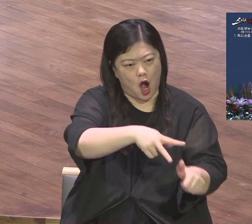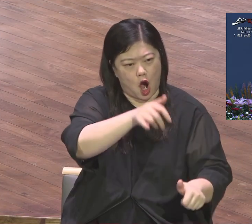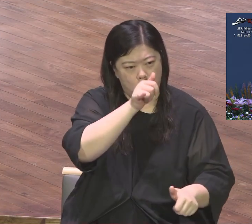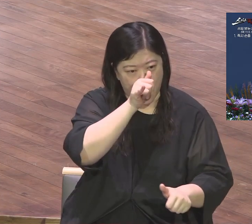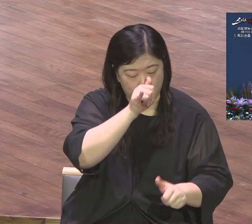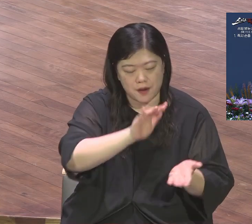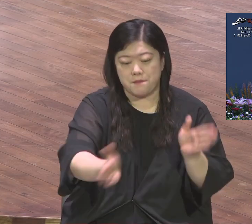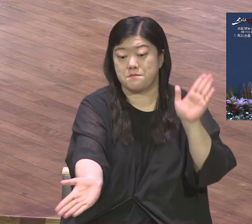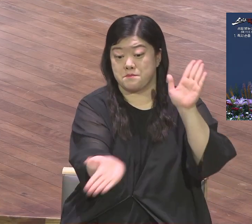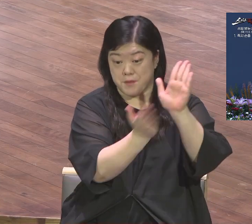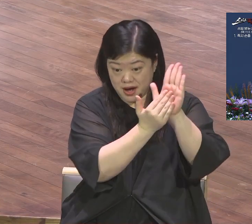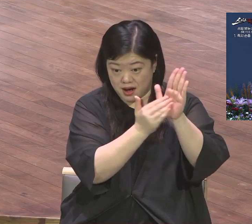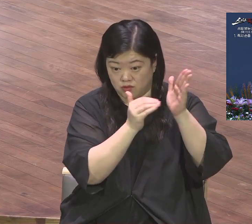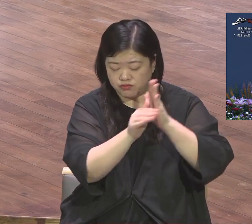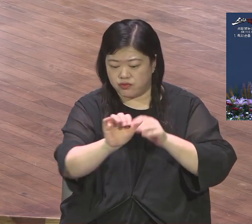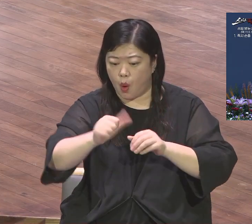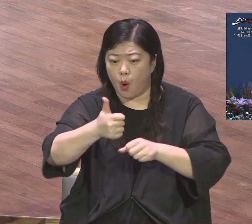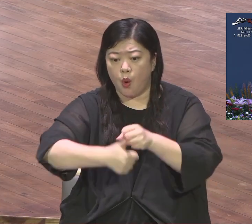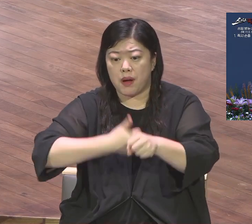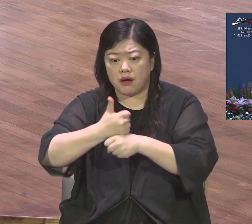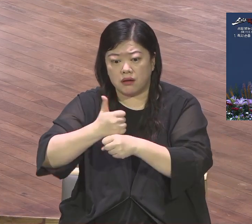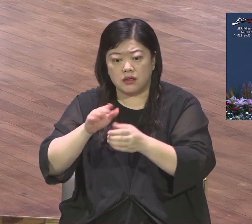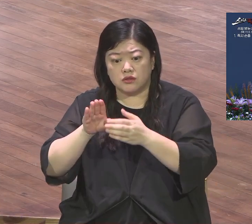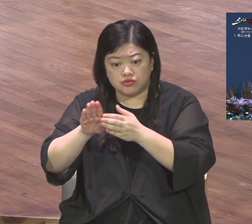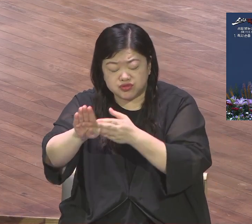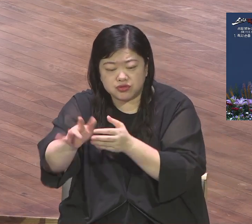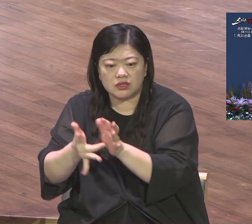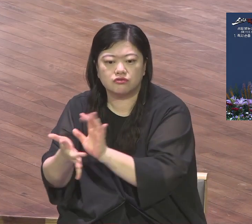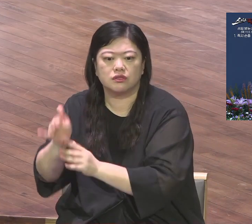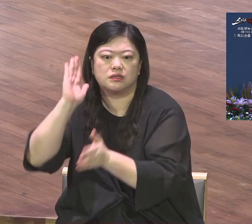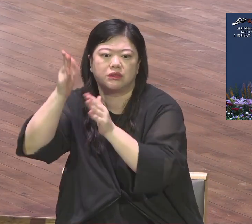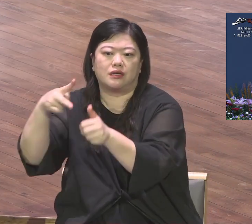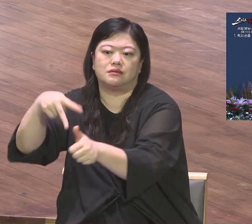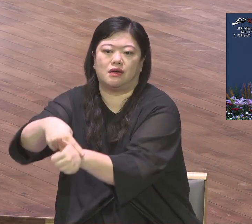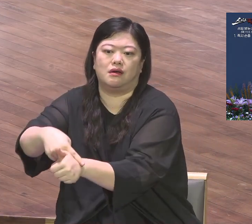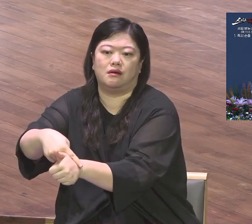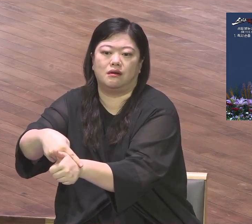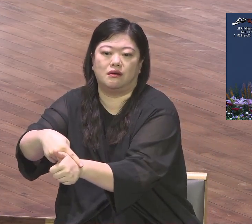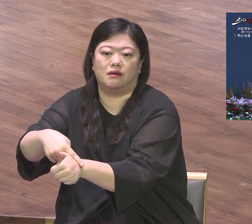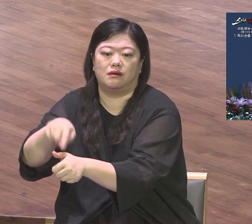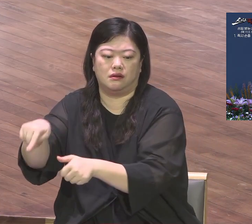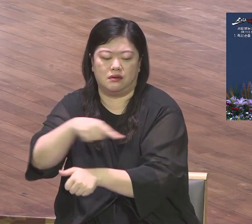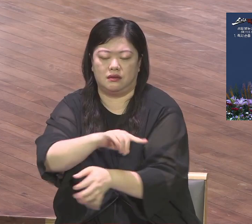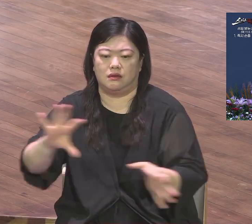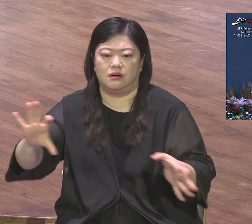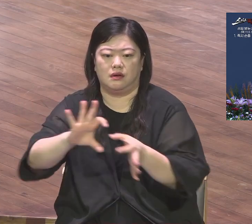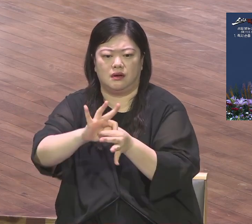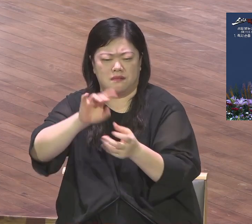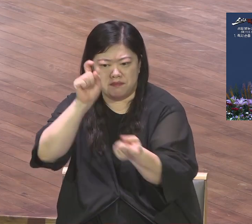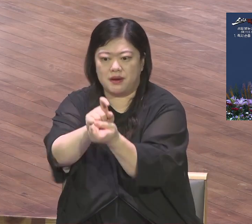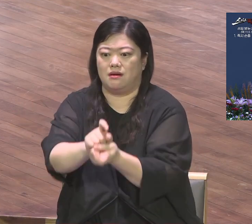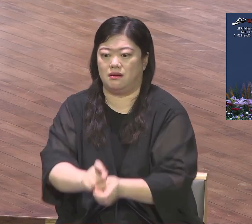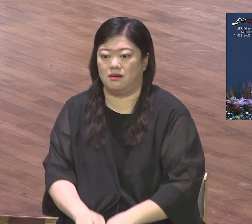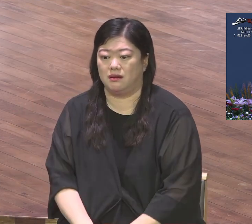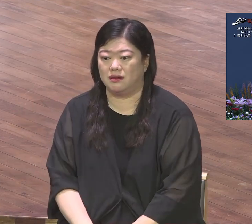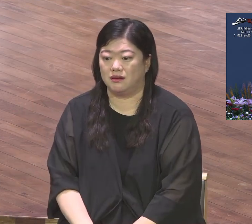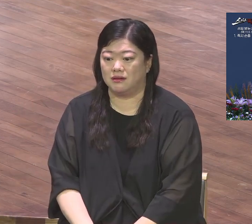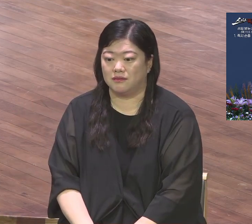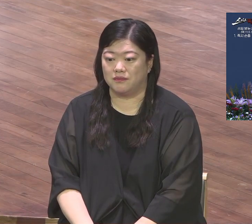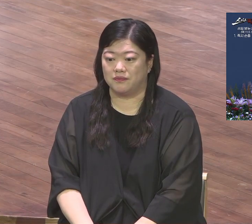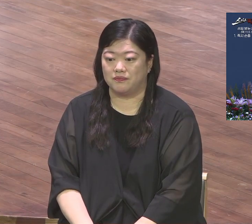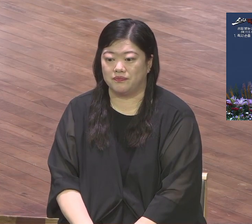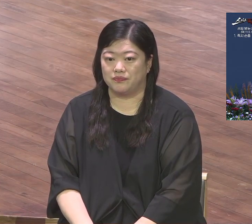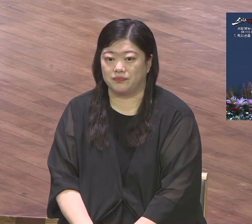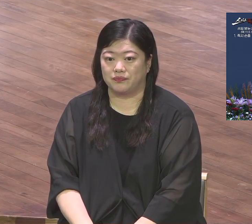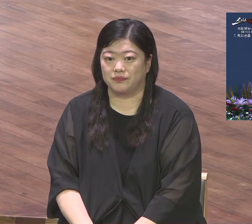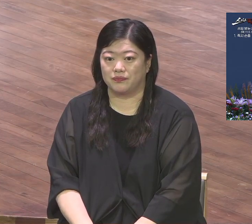예수님께서 말을 타고 자신들을 압제하고 있는 로마를 물리치고 예루살렘을 그야말로 해방시켜